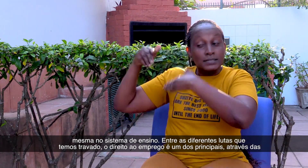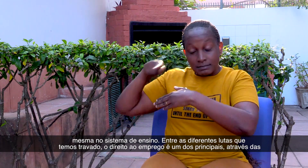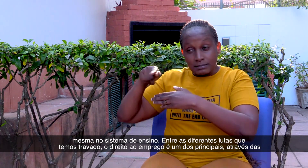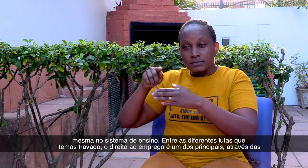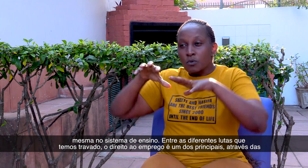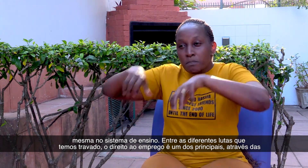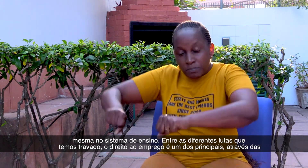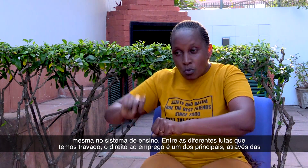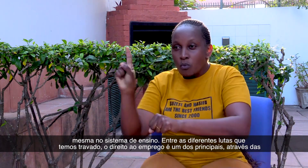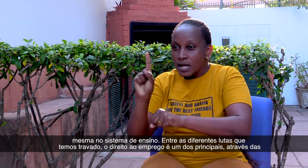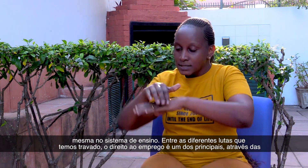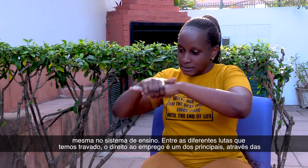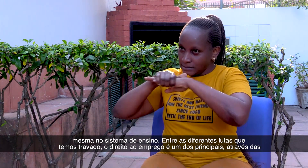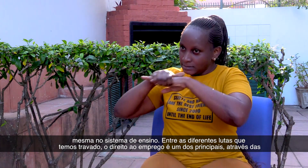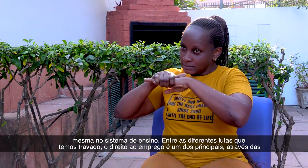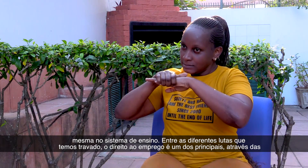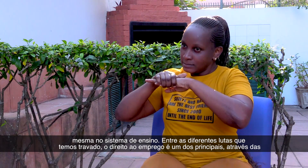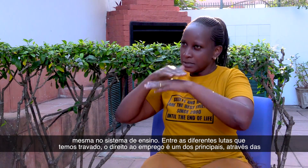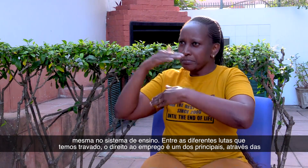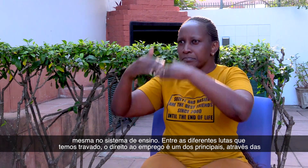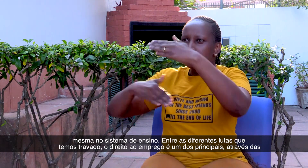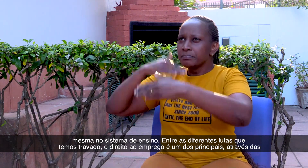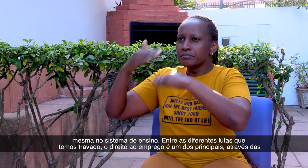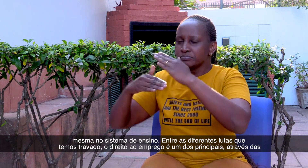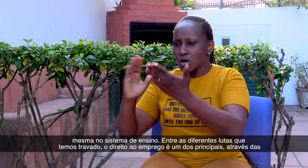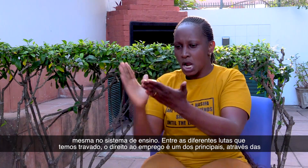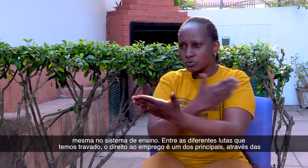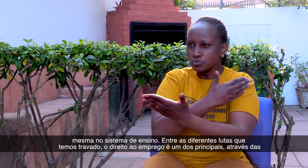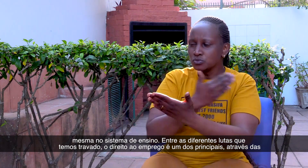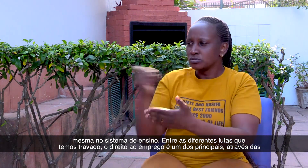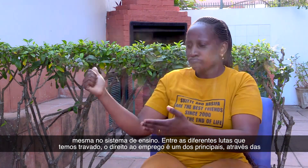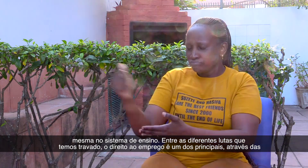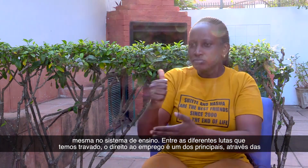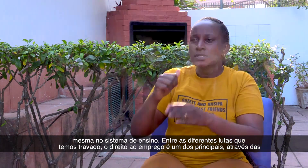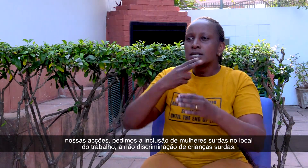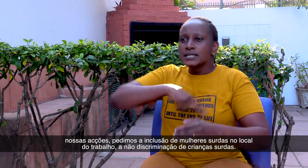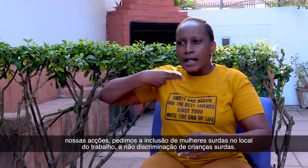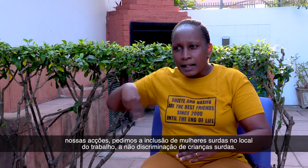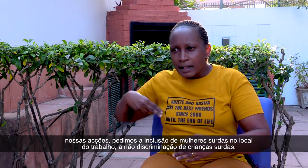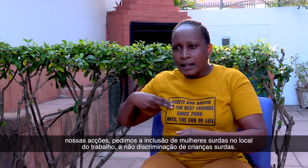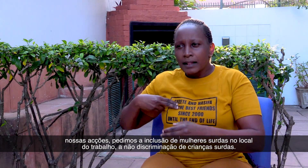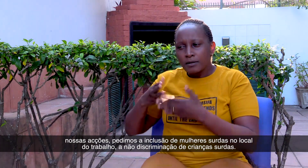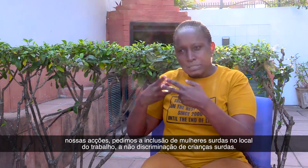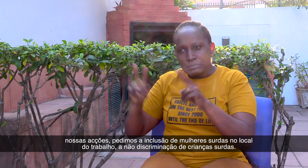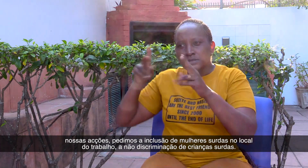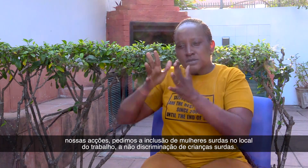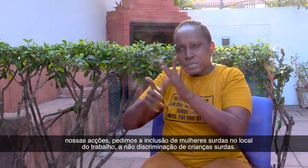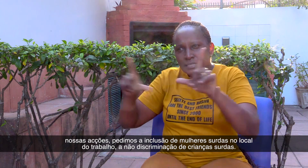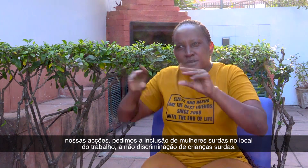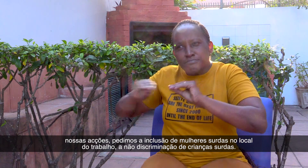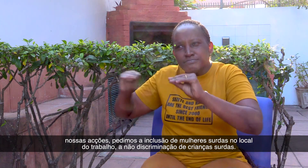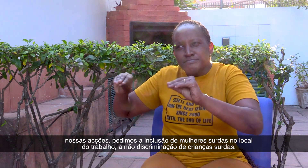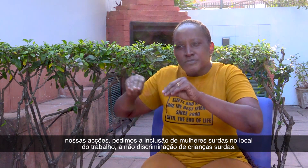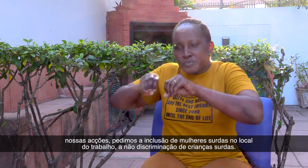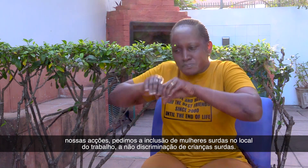as diferentes lutas que temos travado, o direito ao emprego é um dos principais. Através das nossas ações, pedimos a inclusão